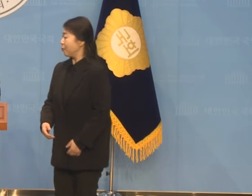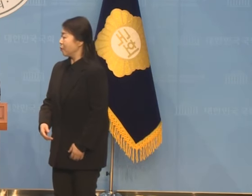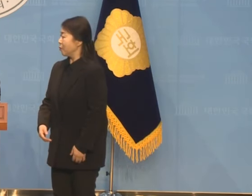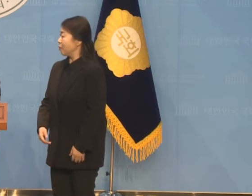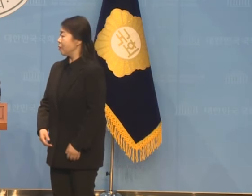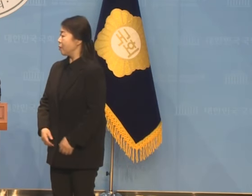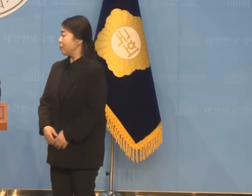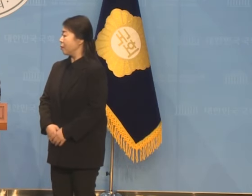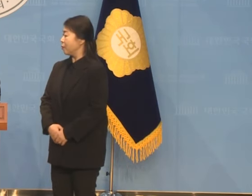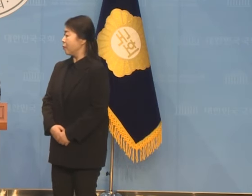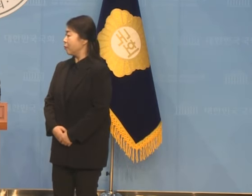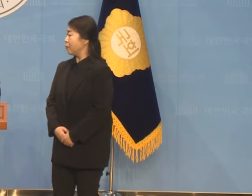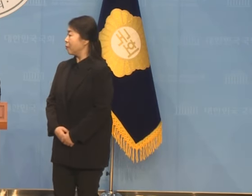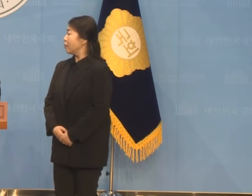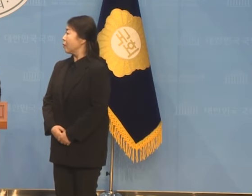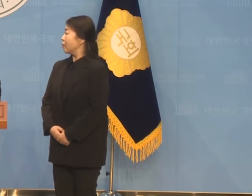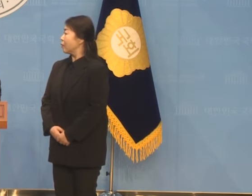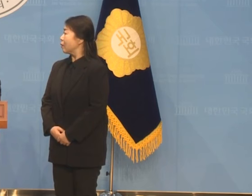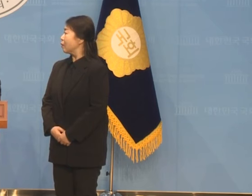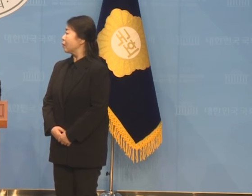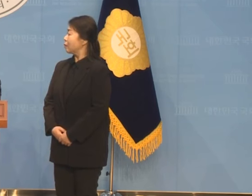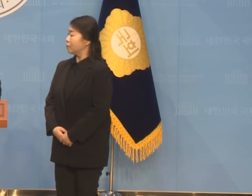좀 더.